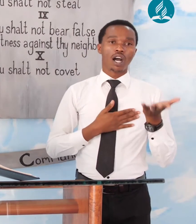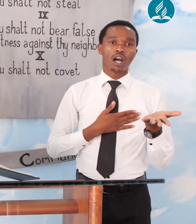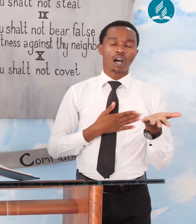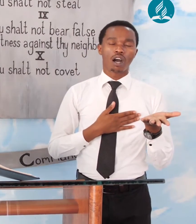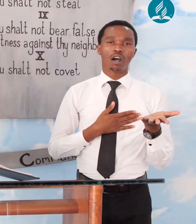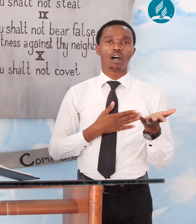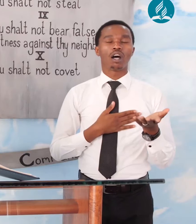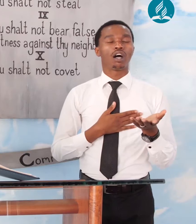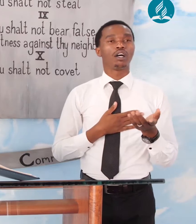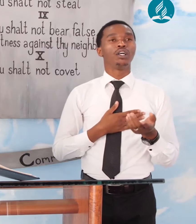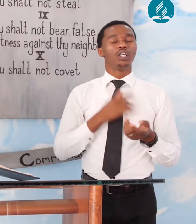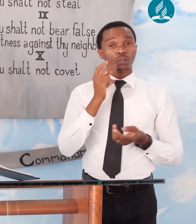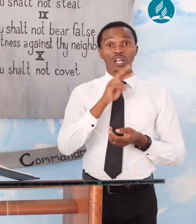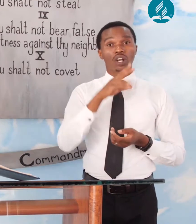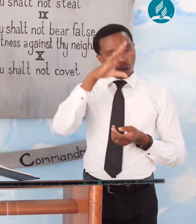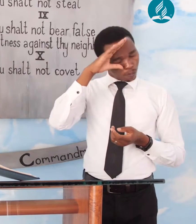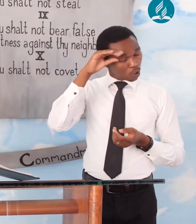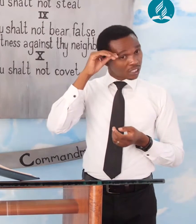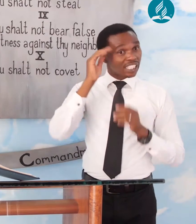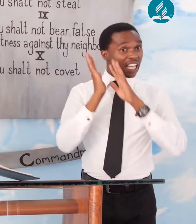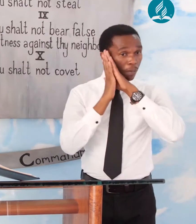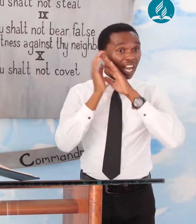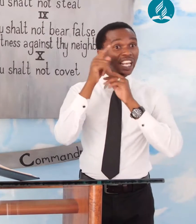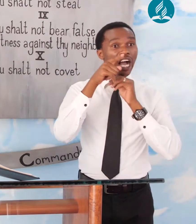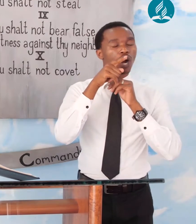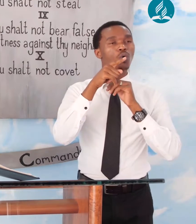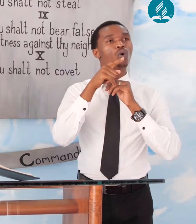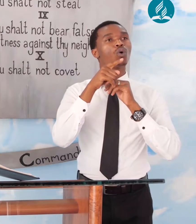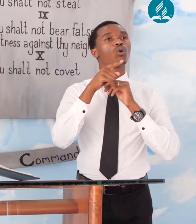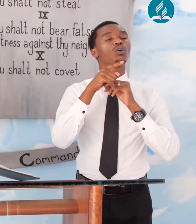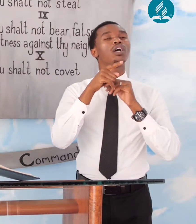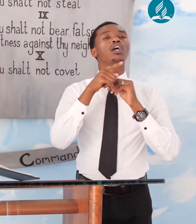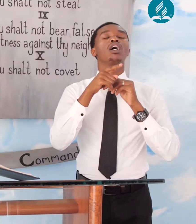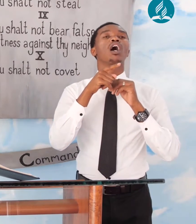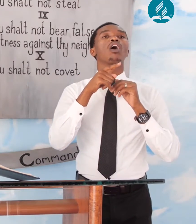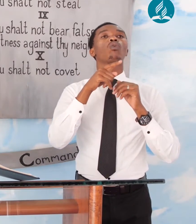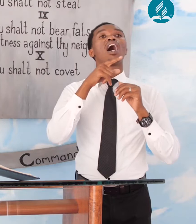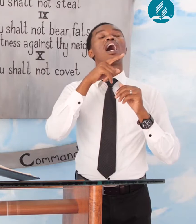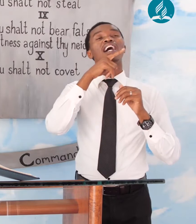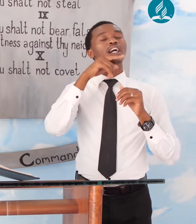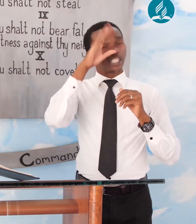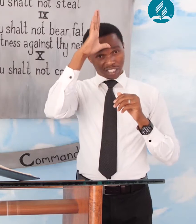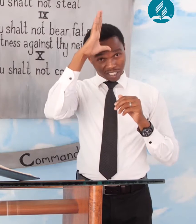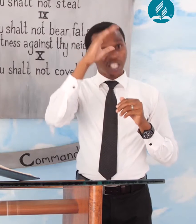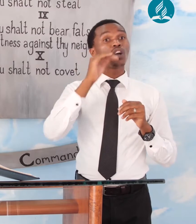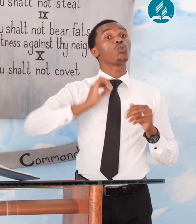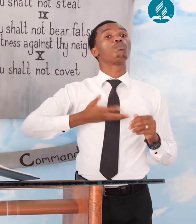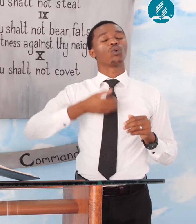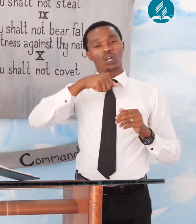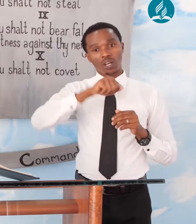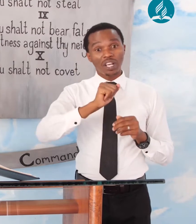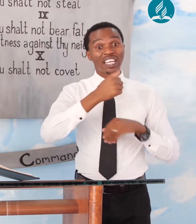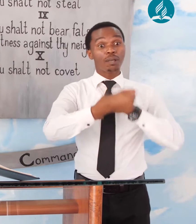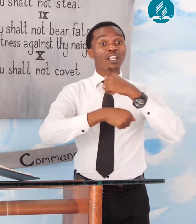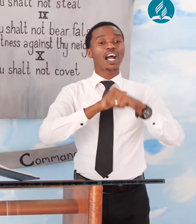yaragiye amara kwa sebukwe imyaka 40 aragira intama